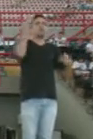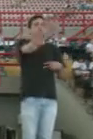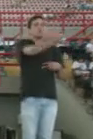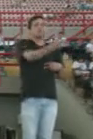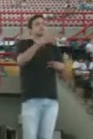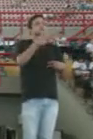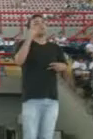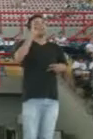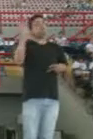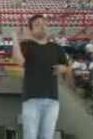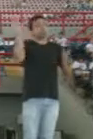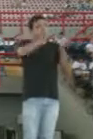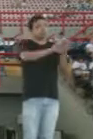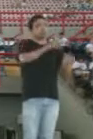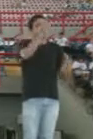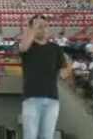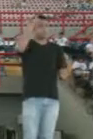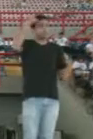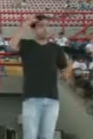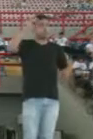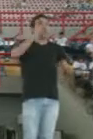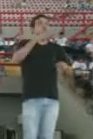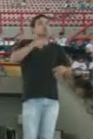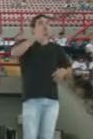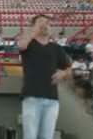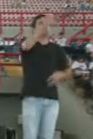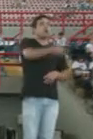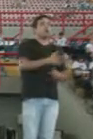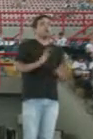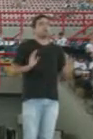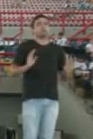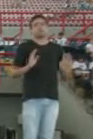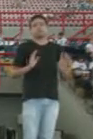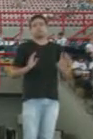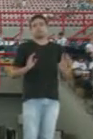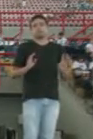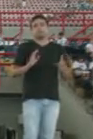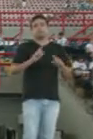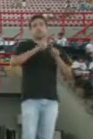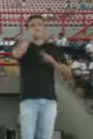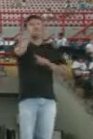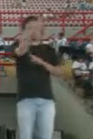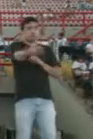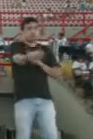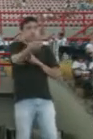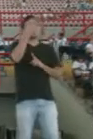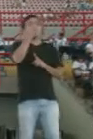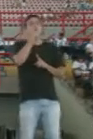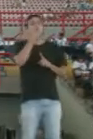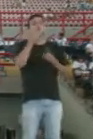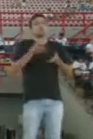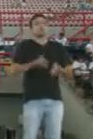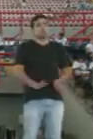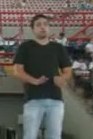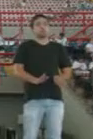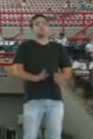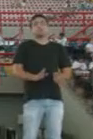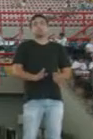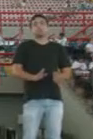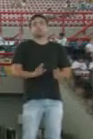ó, virá um homem, só conversa. Aí depois este homem nasce, né, o Novo